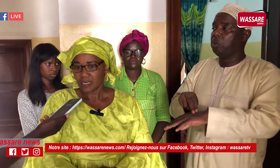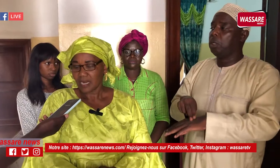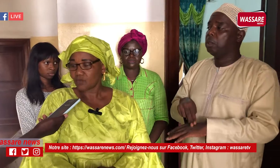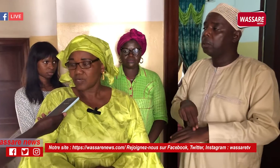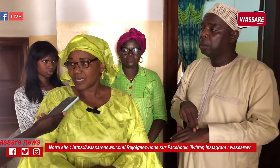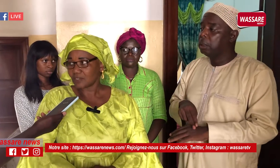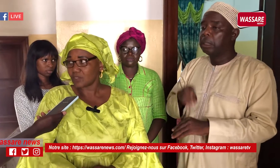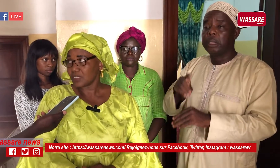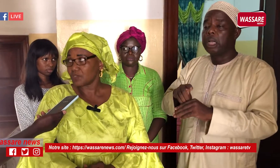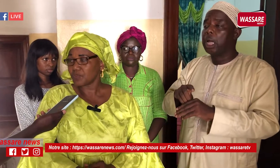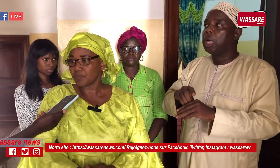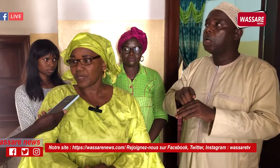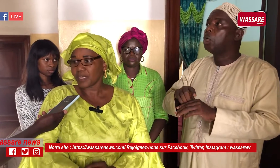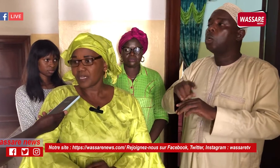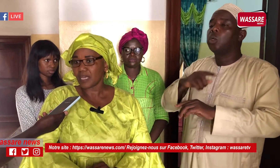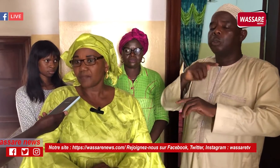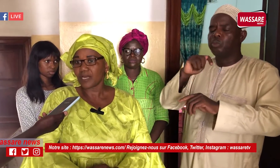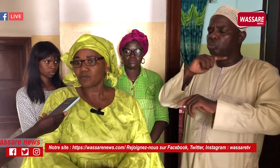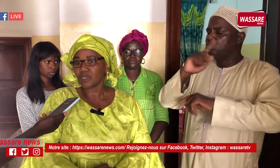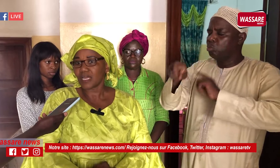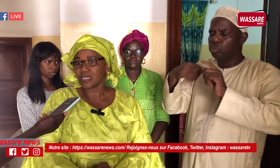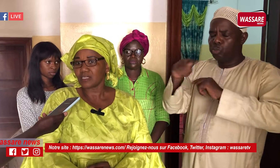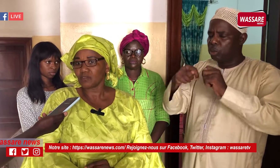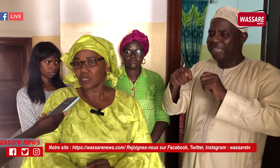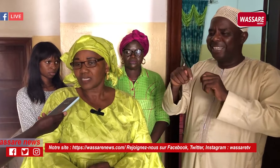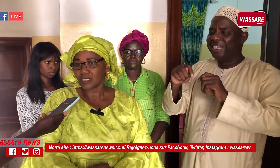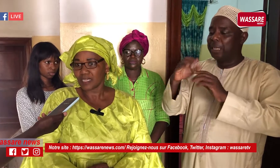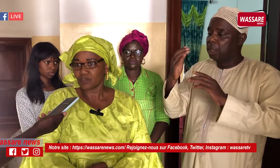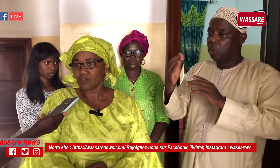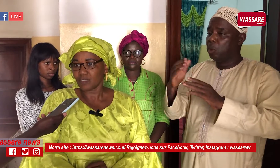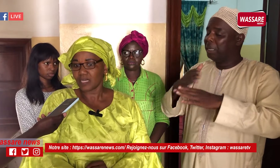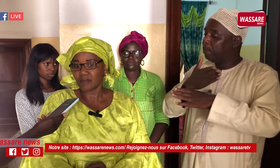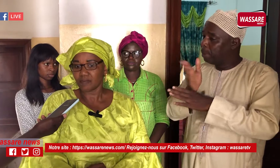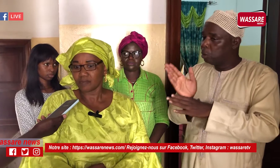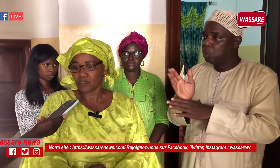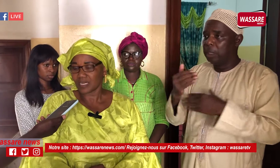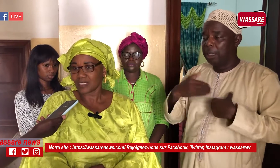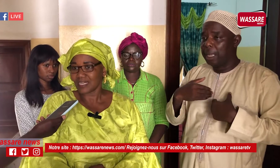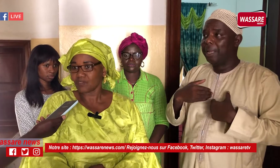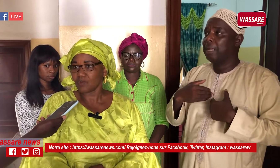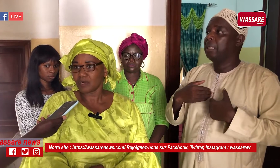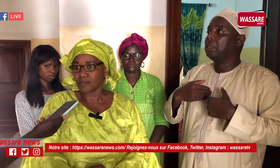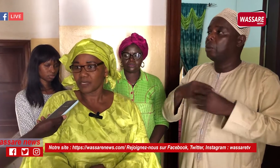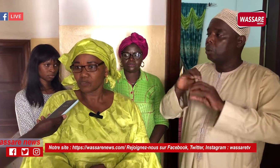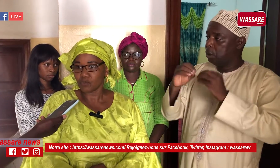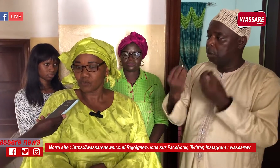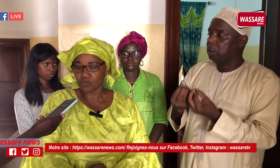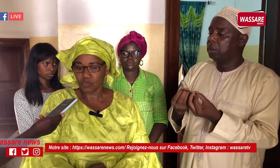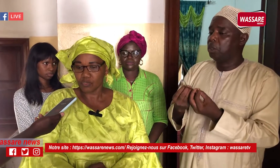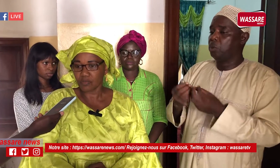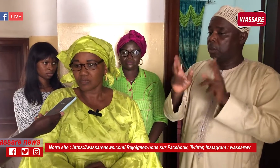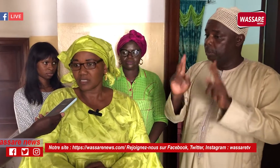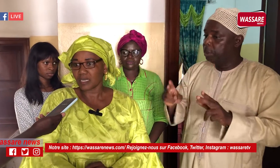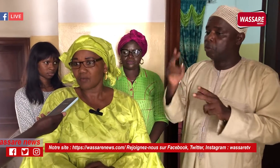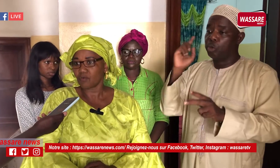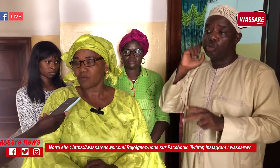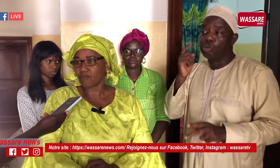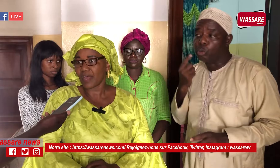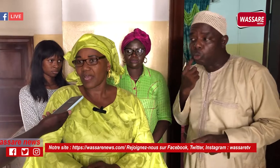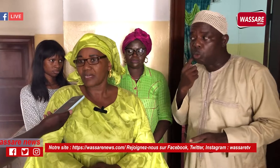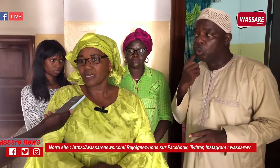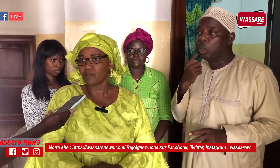les 14 régions du pays, et partout il y a des organisations de personnes sourdes,